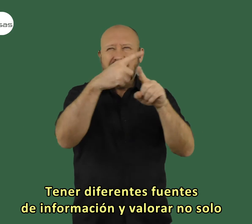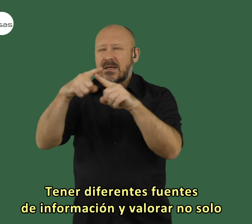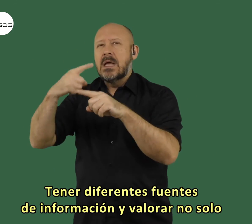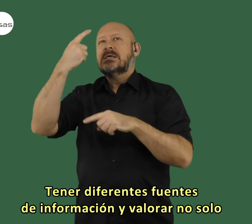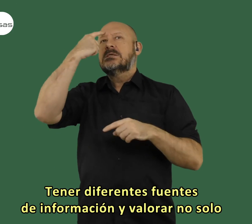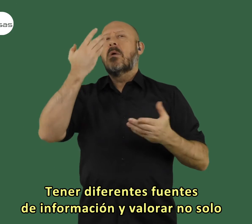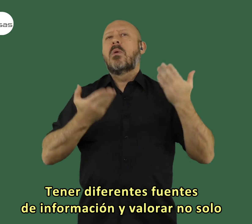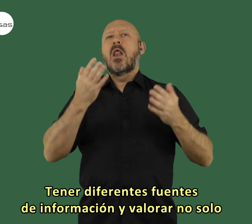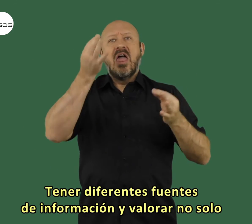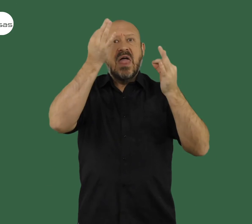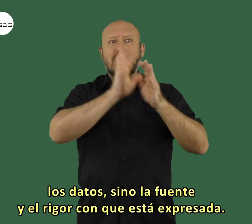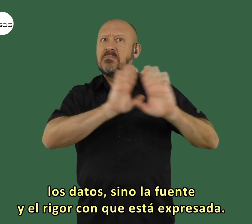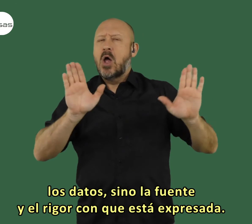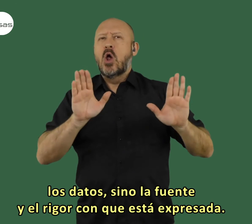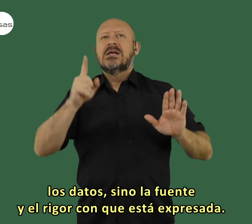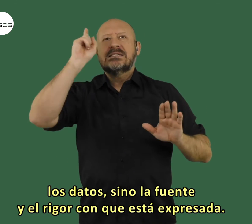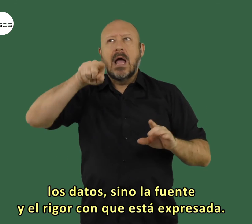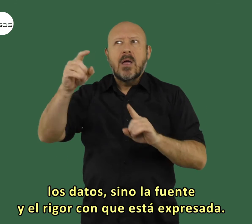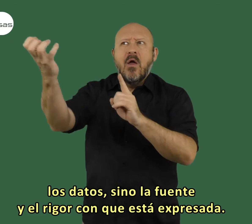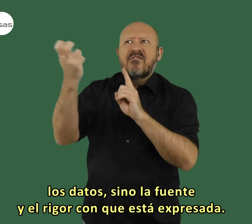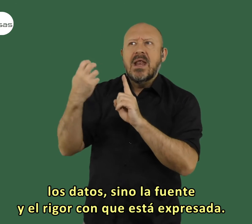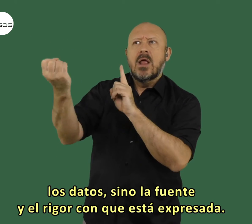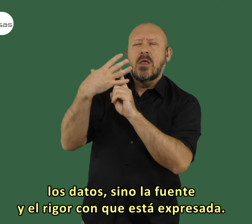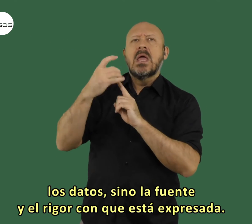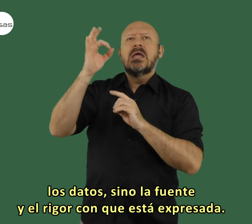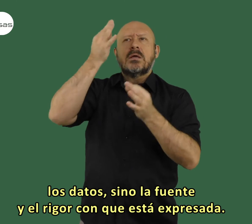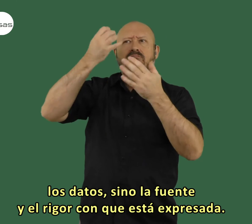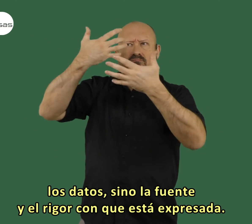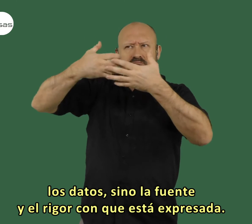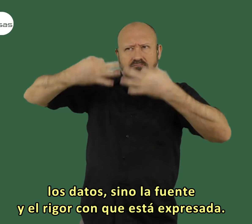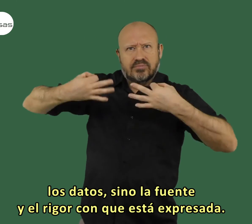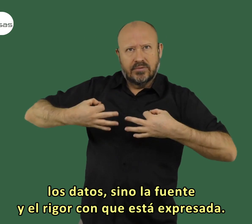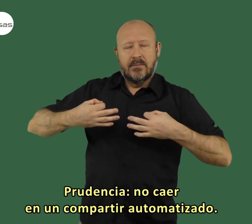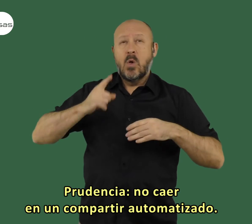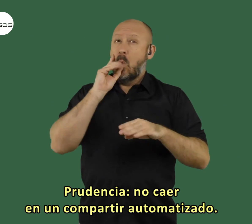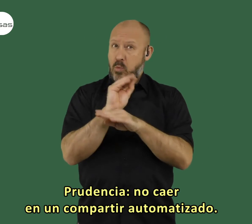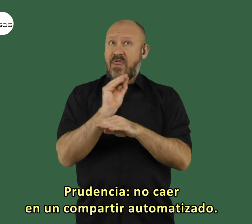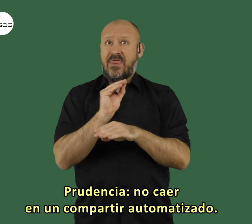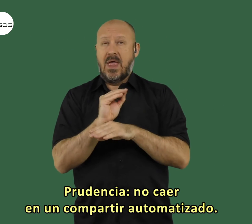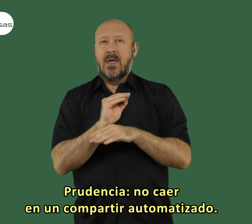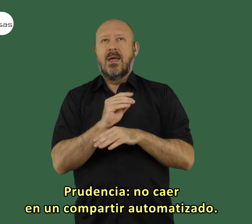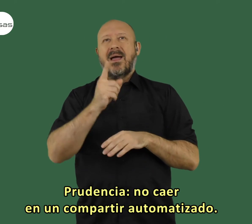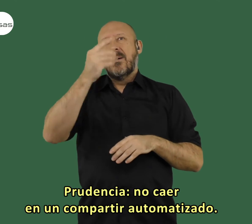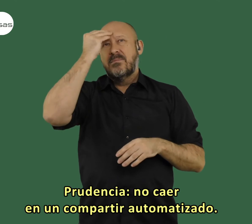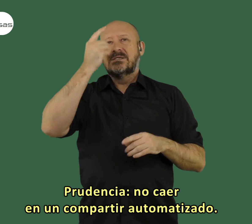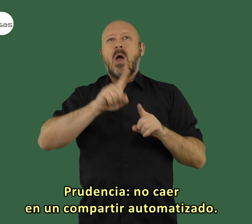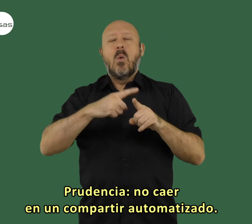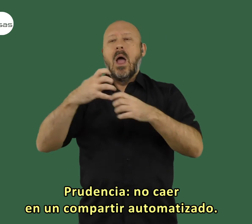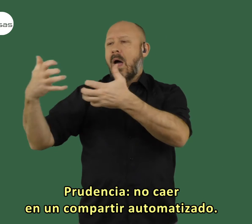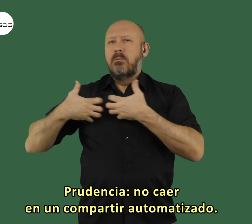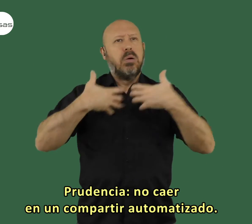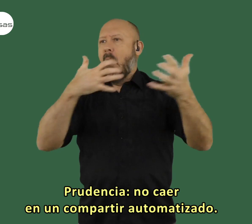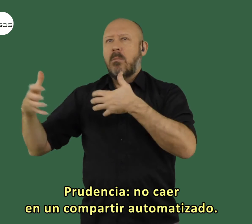de información y valorar no solo los datos, sino la fuente y el rigor con que está expresada. Prudencia, no caer en